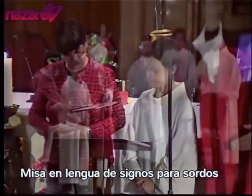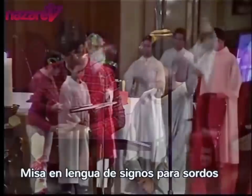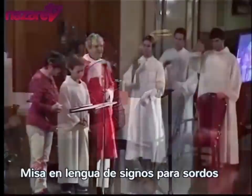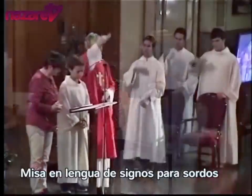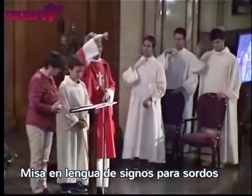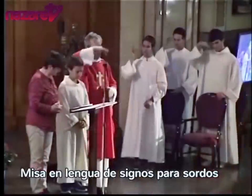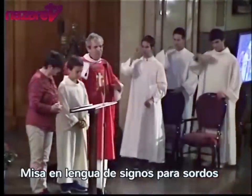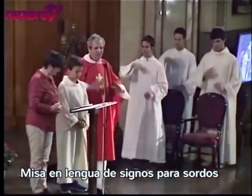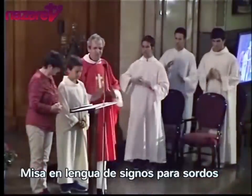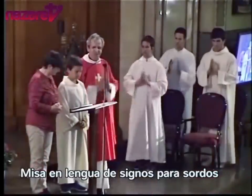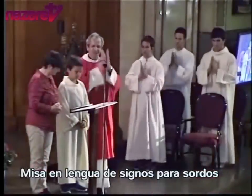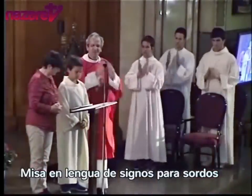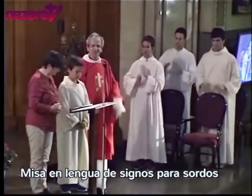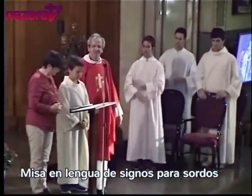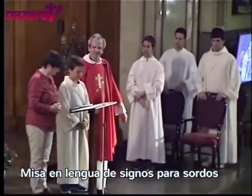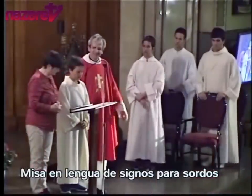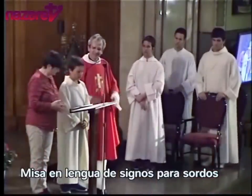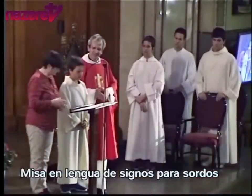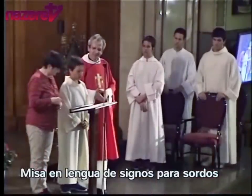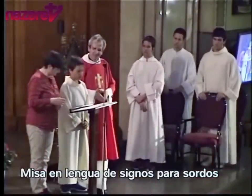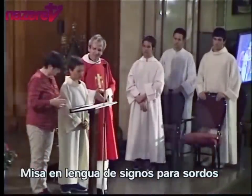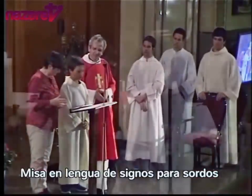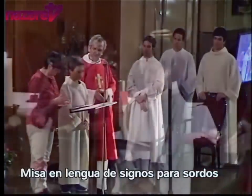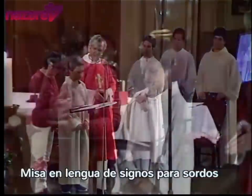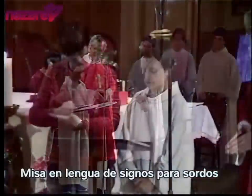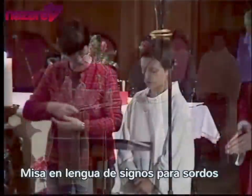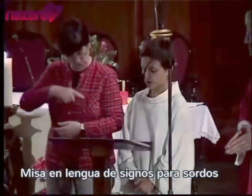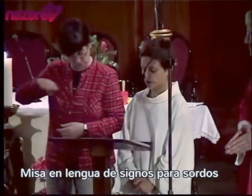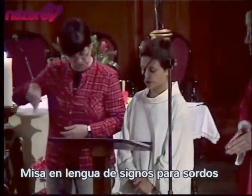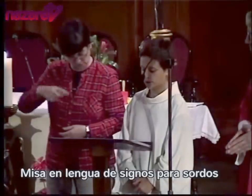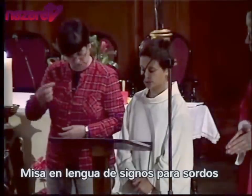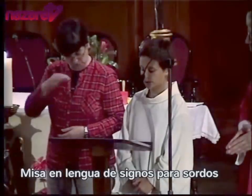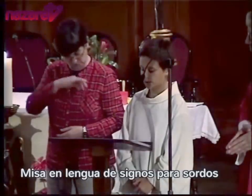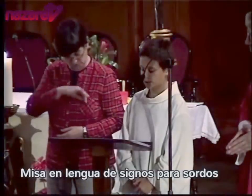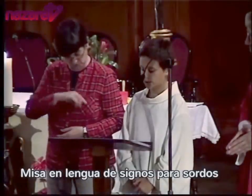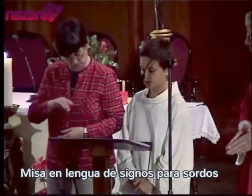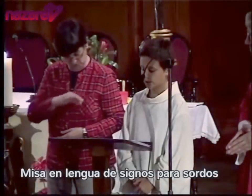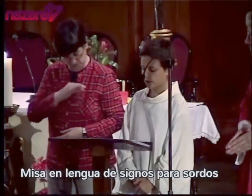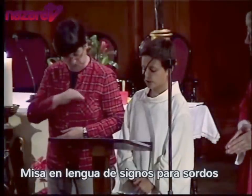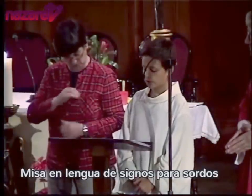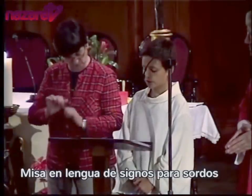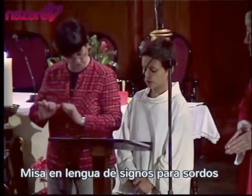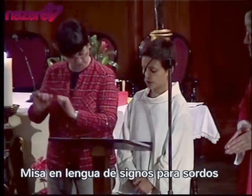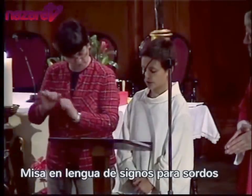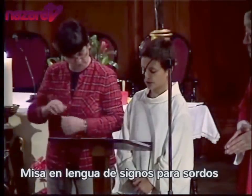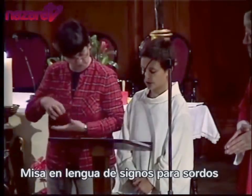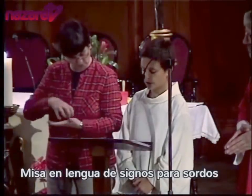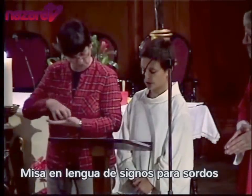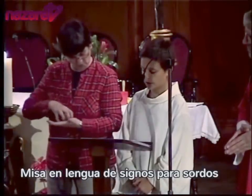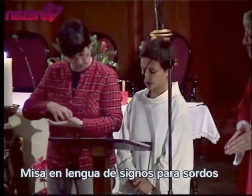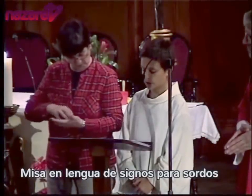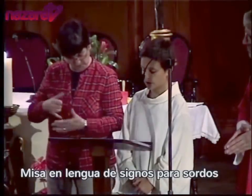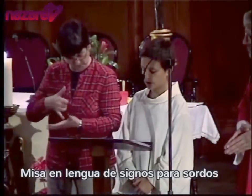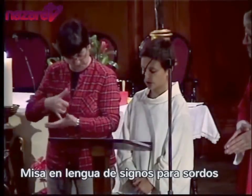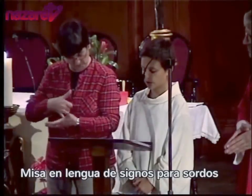Oremos. Ven, Espíritu Santo. Por todos nosotros, que el Espíritu del Señor nos fortalezca